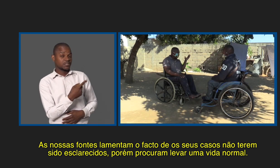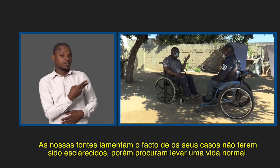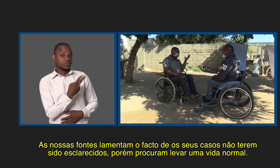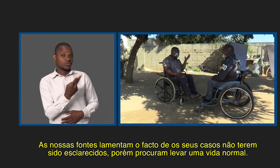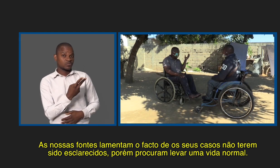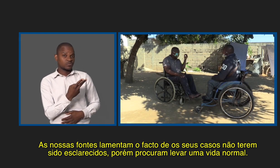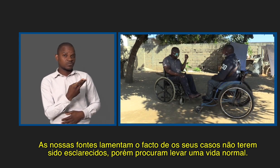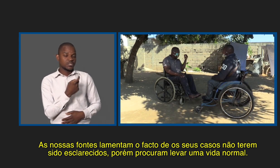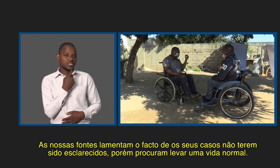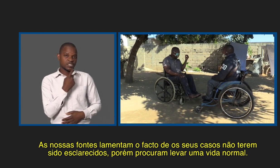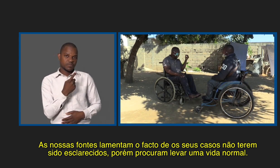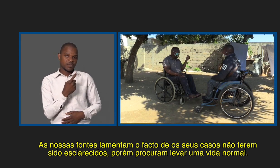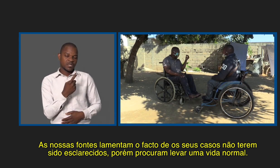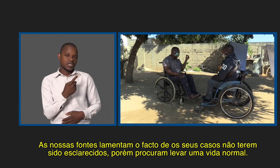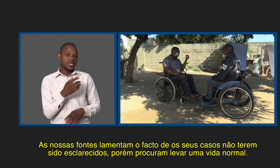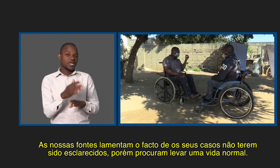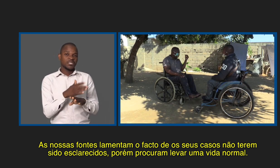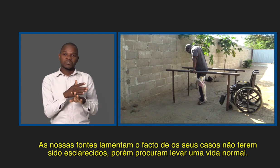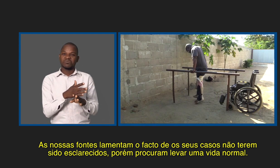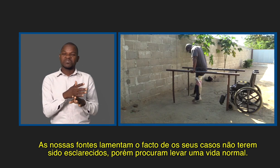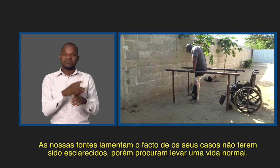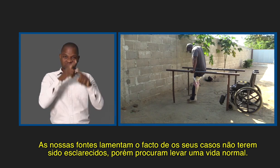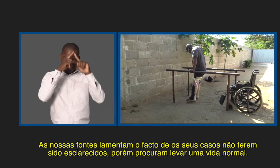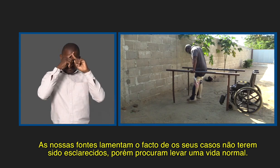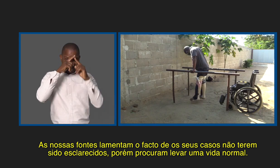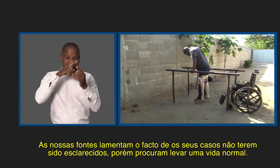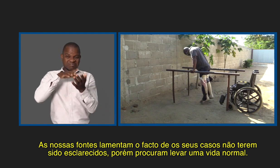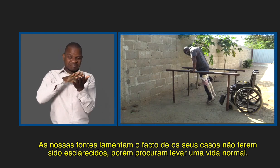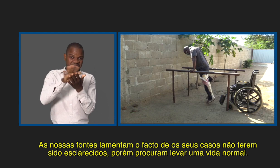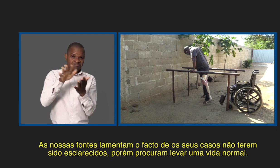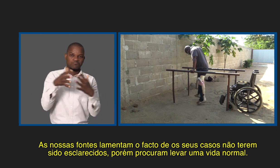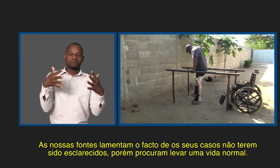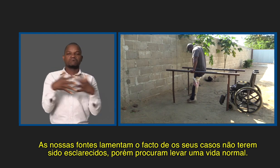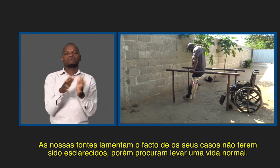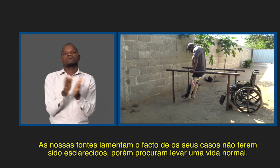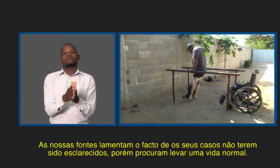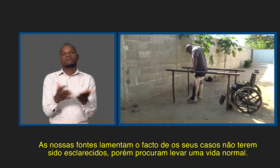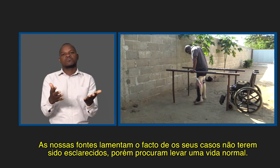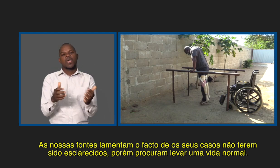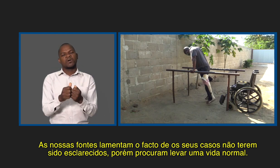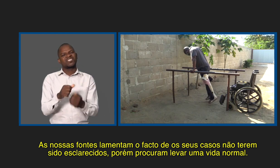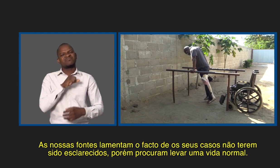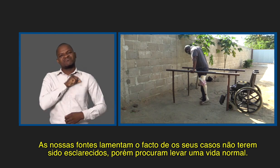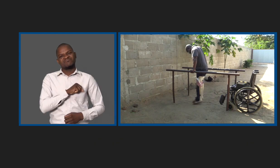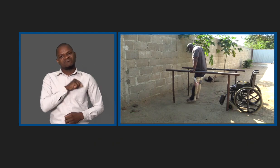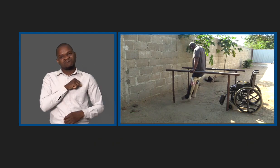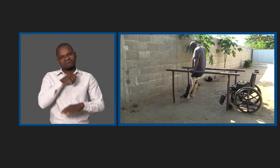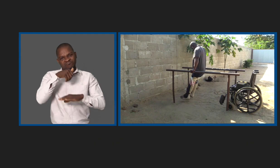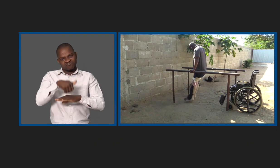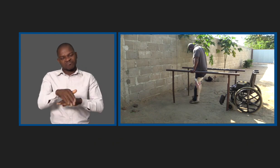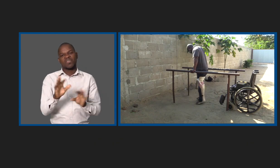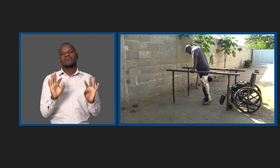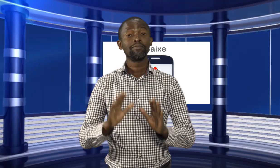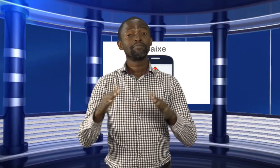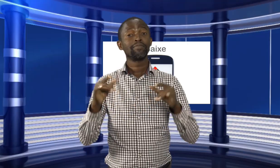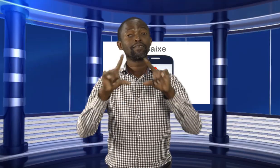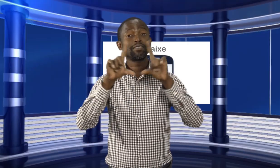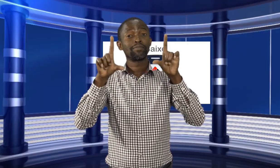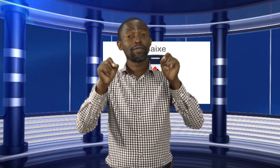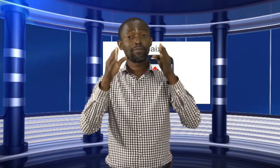caso não ter sido esclarecido, porém, procuram levar uma vida normal.